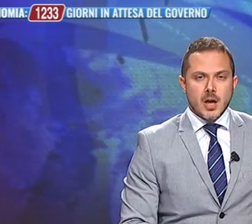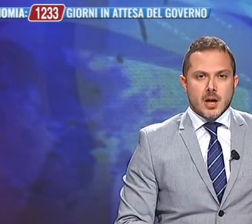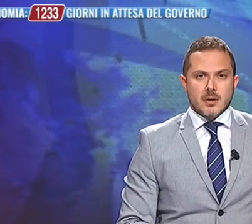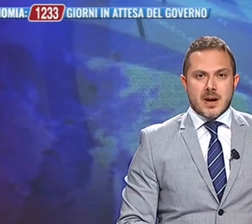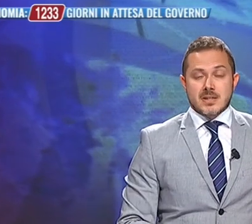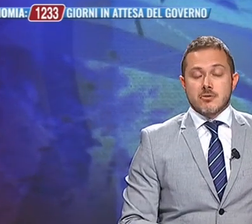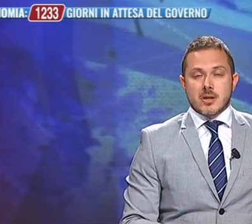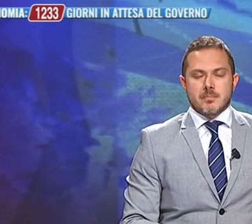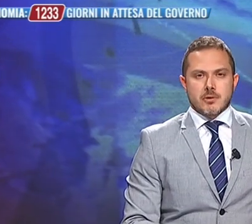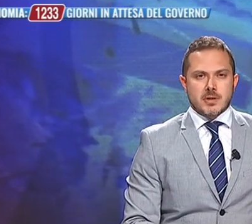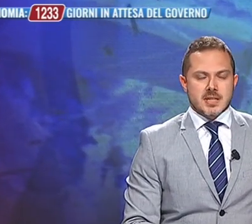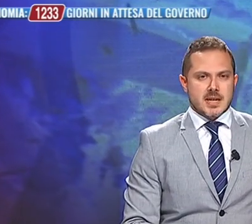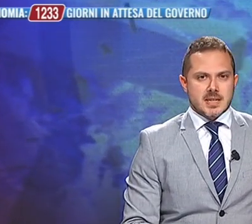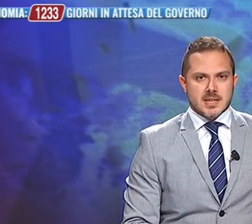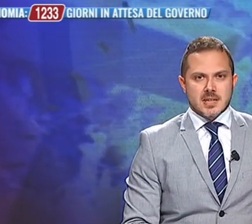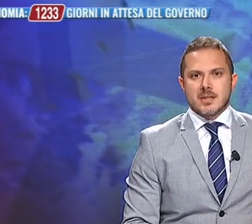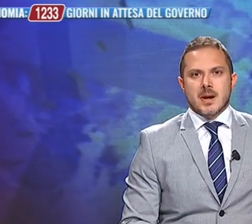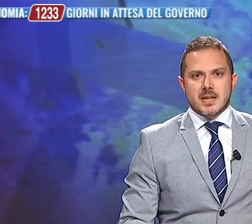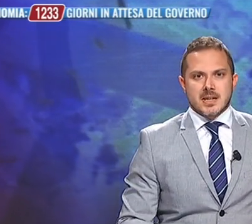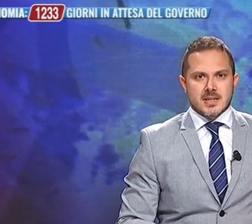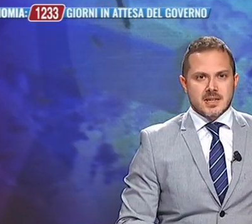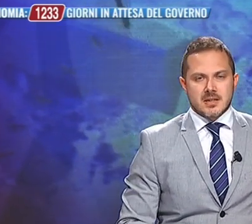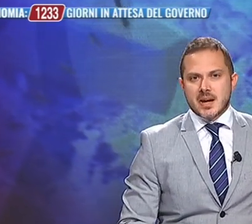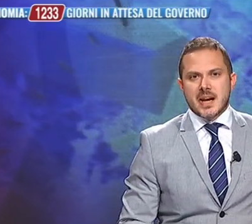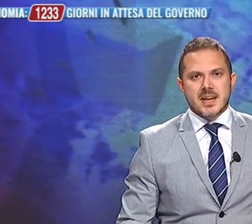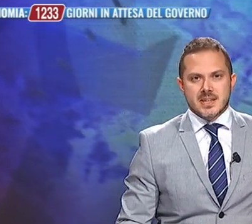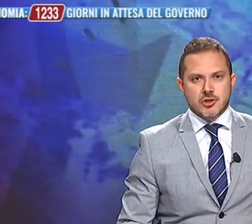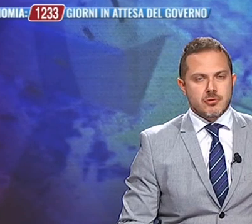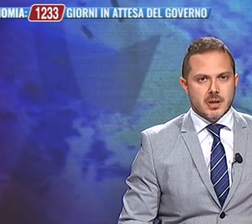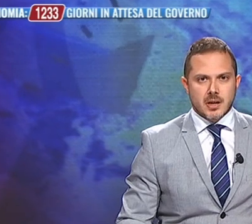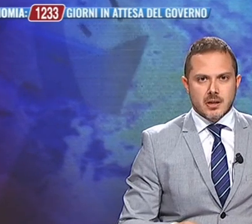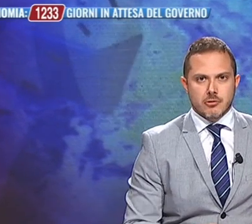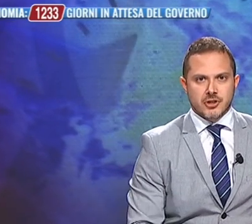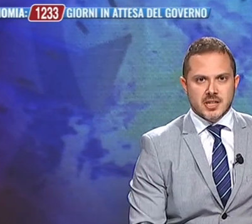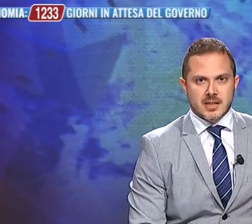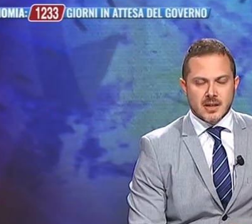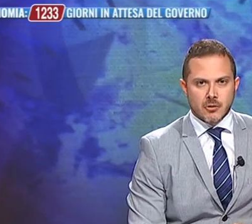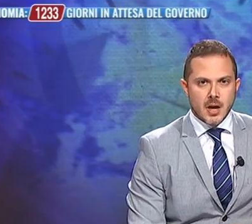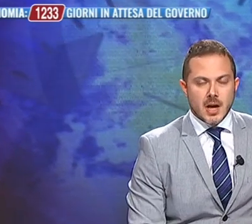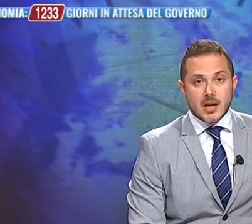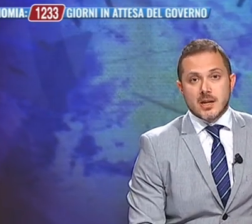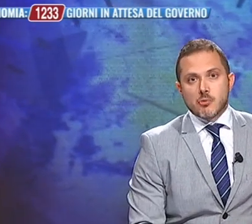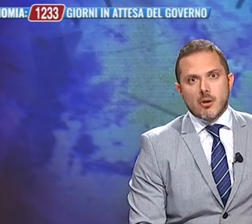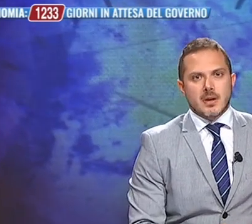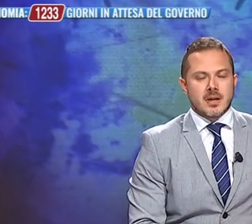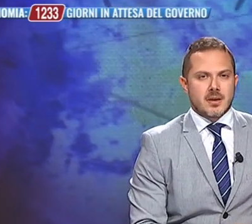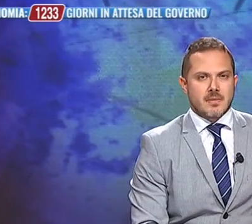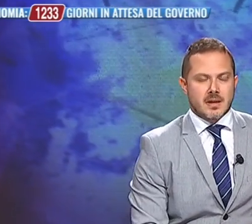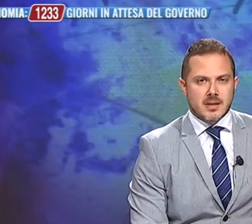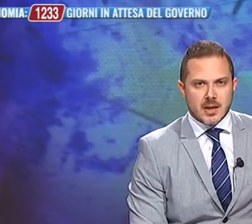8 marzo, anche per questa settimana. Settimana arancione, da oggi scattano le